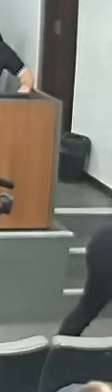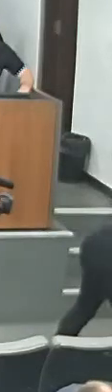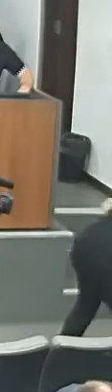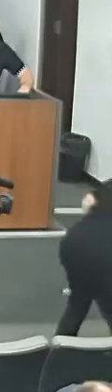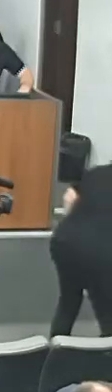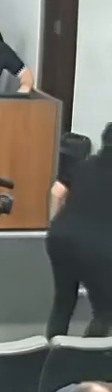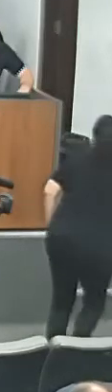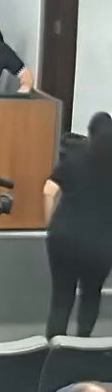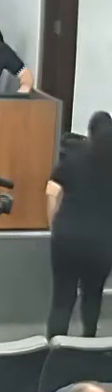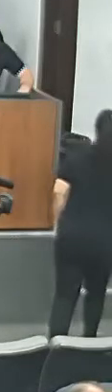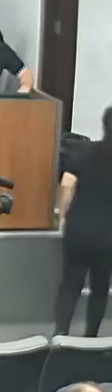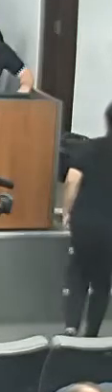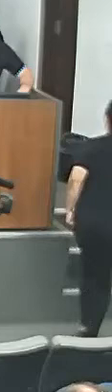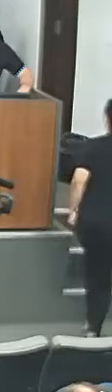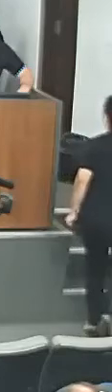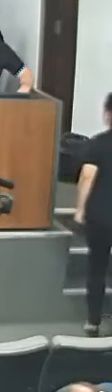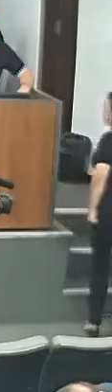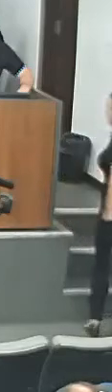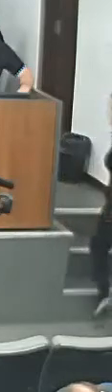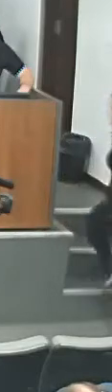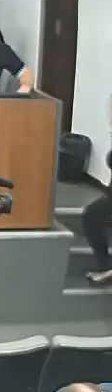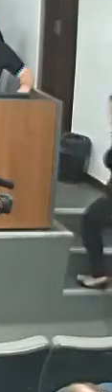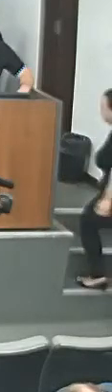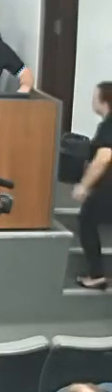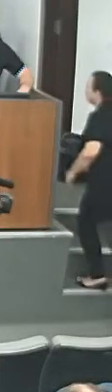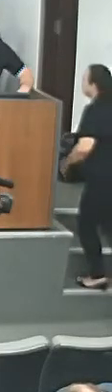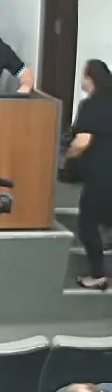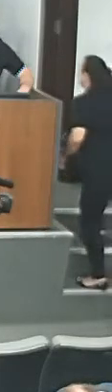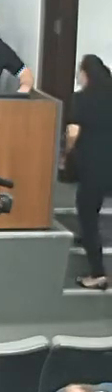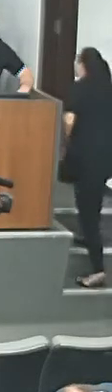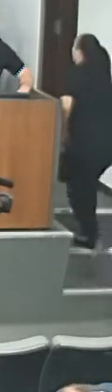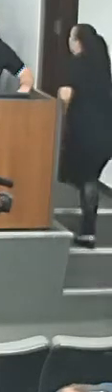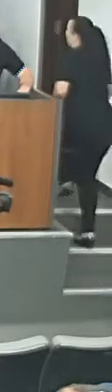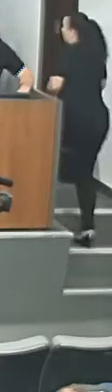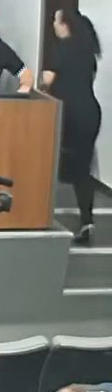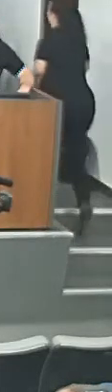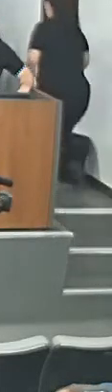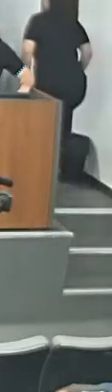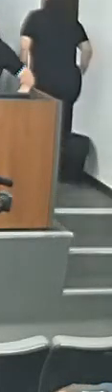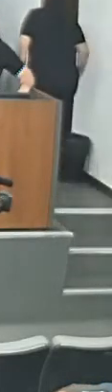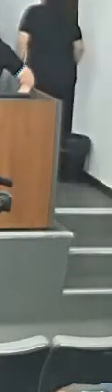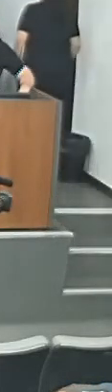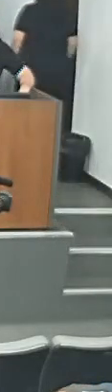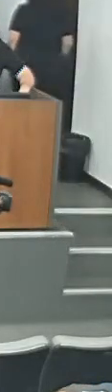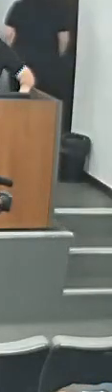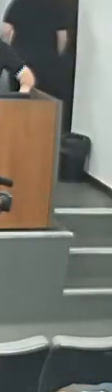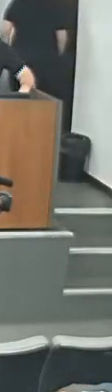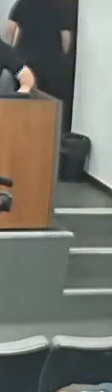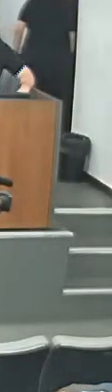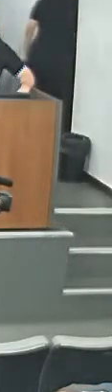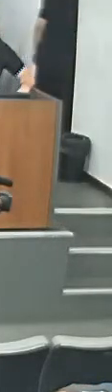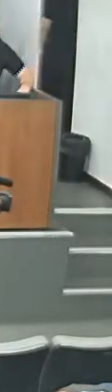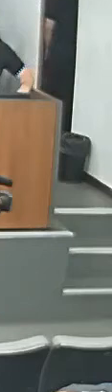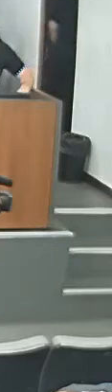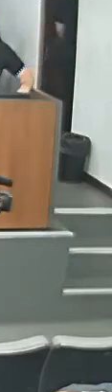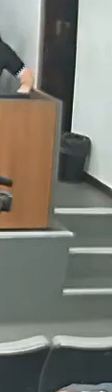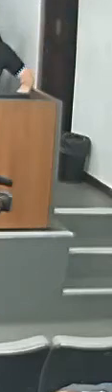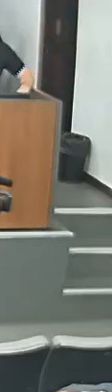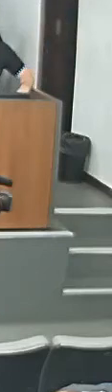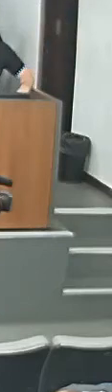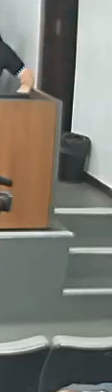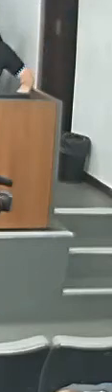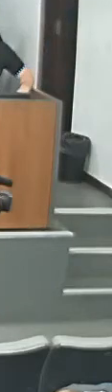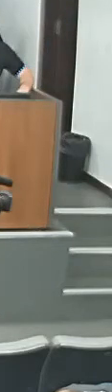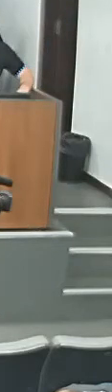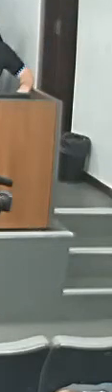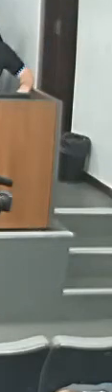auxiliares na educação é uma questão de que o orçamento dos municípios e do governo do estado mas tem que encarar de frente